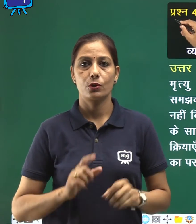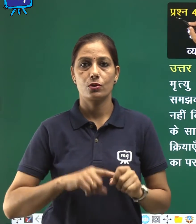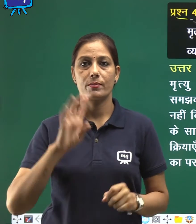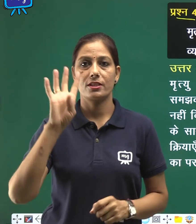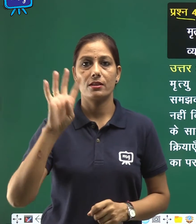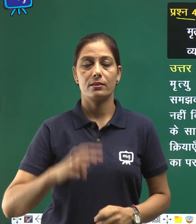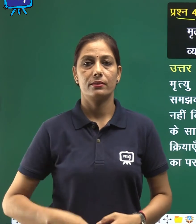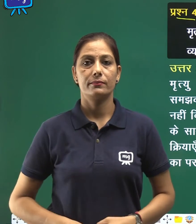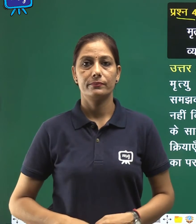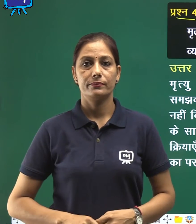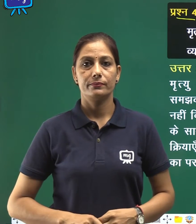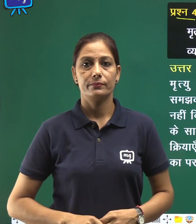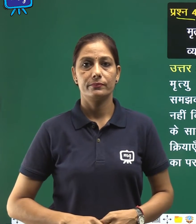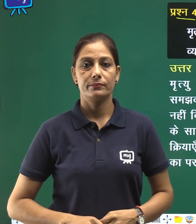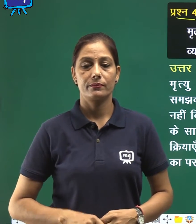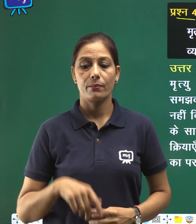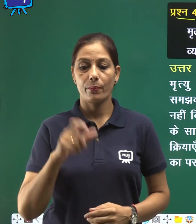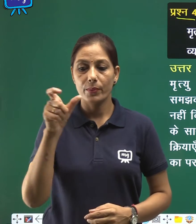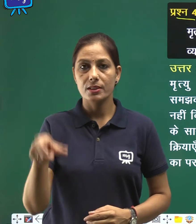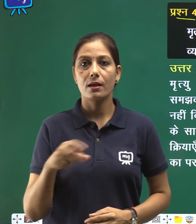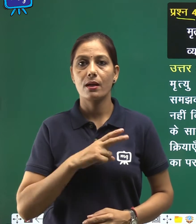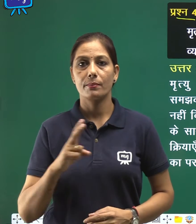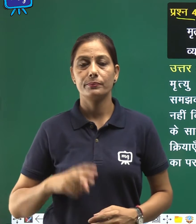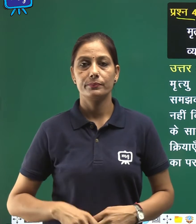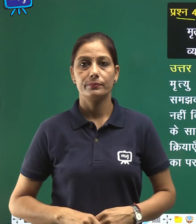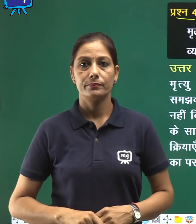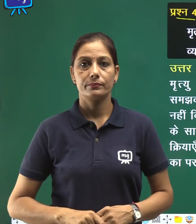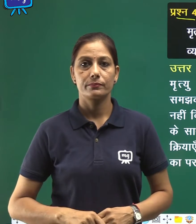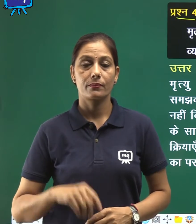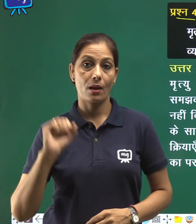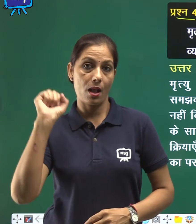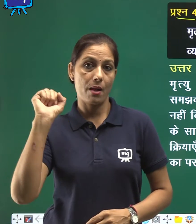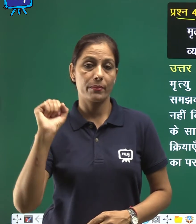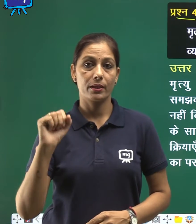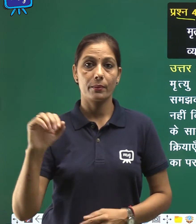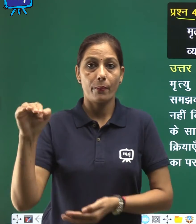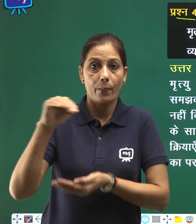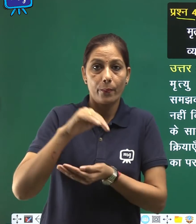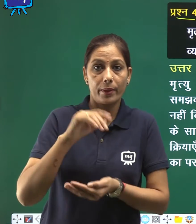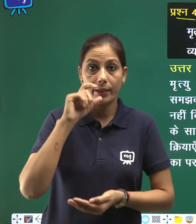प्रश्न 4, भगत ने अपने बेटे की